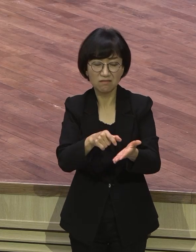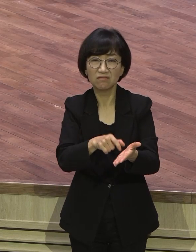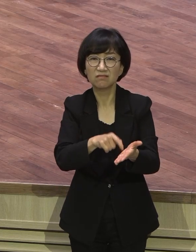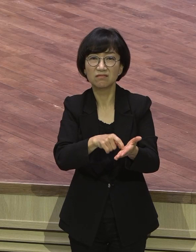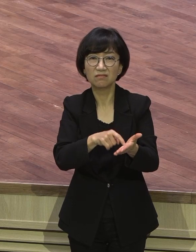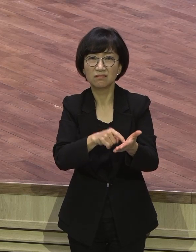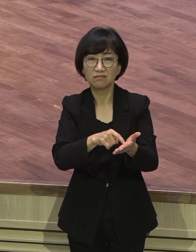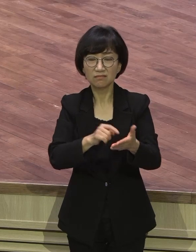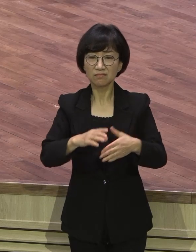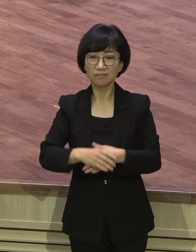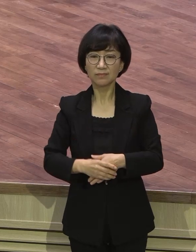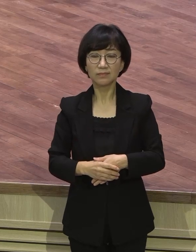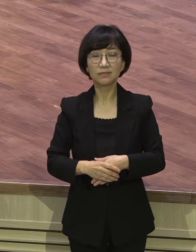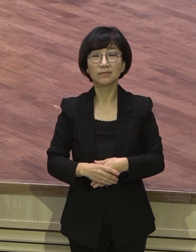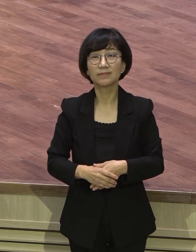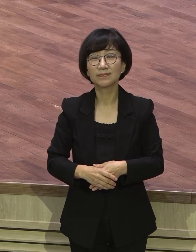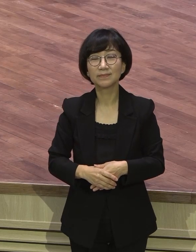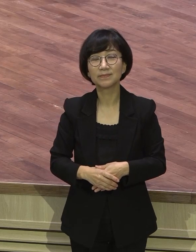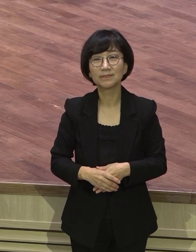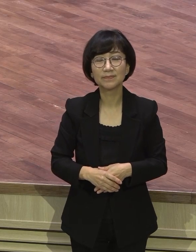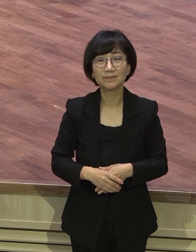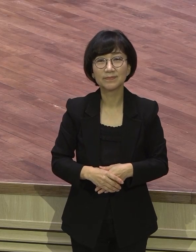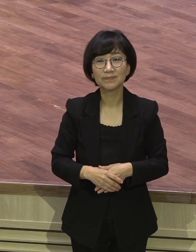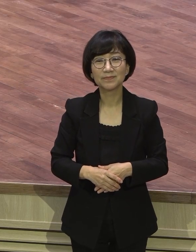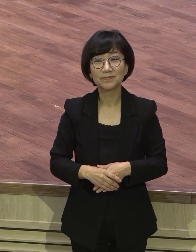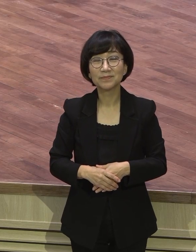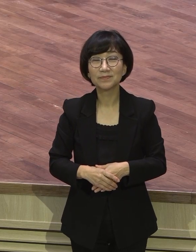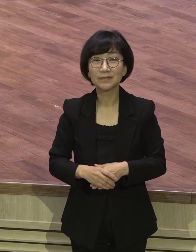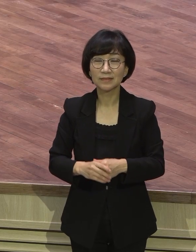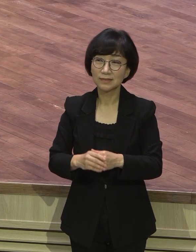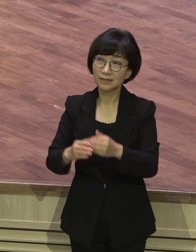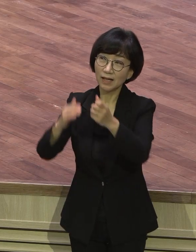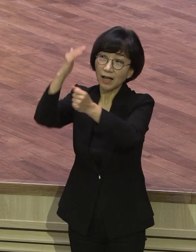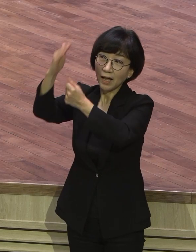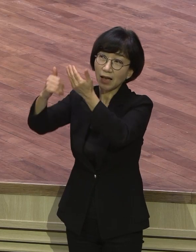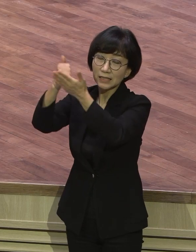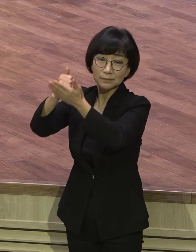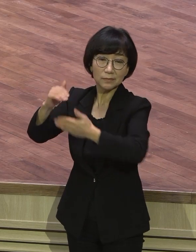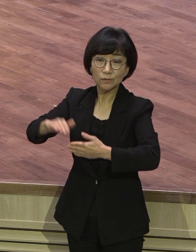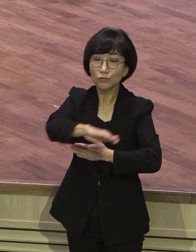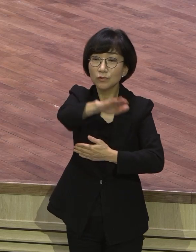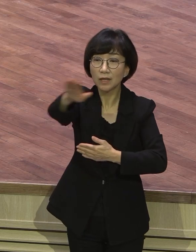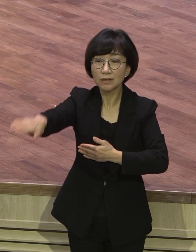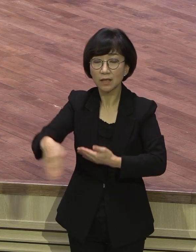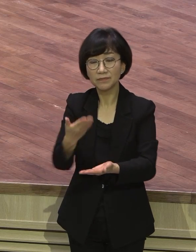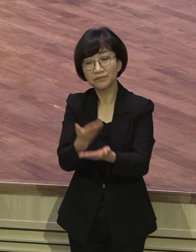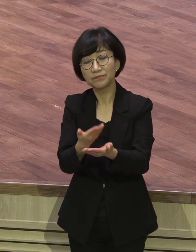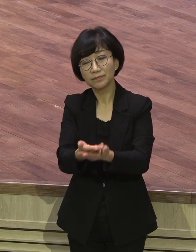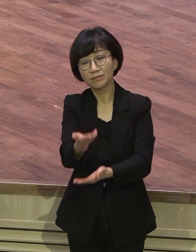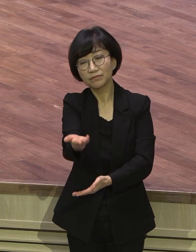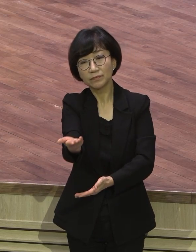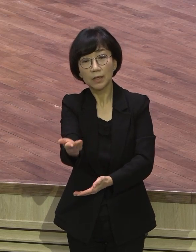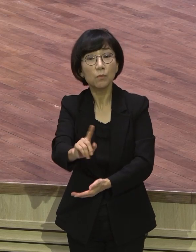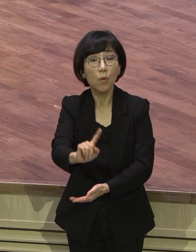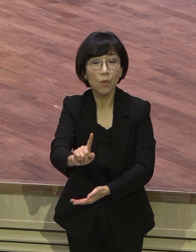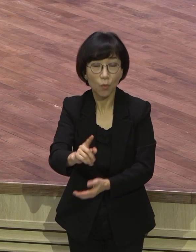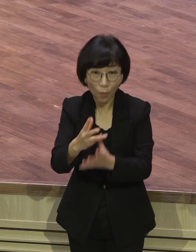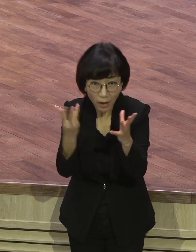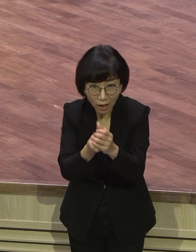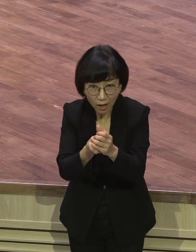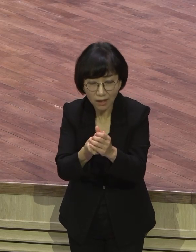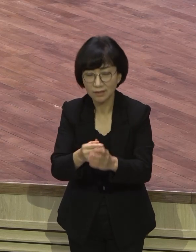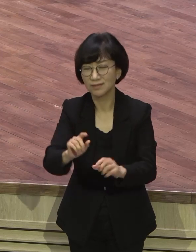하나님은 우리에게 뭘 완전한 것을 요구하지 않습니다. 우리가 어떻게 완전한 요구하지 않으세요.